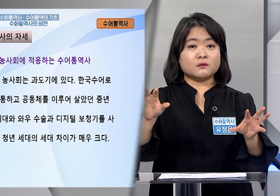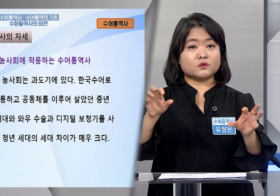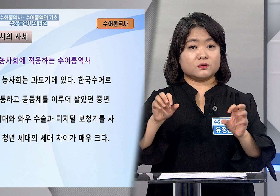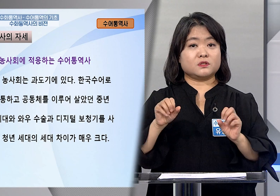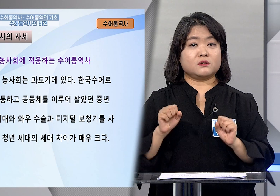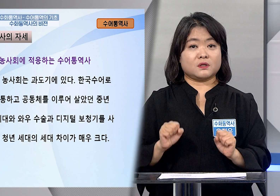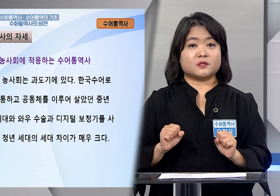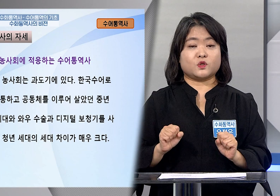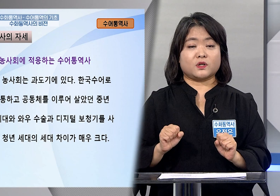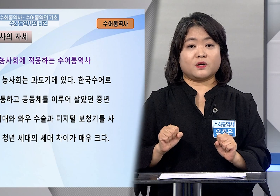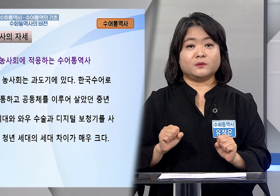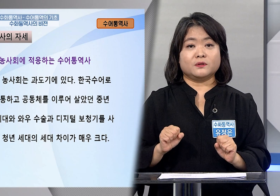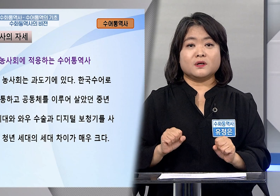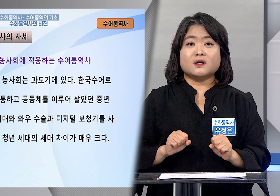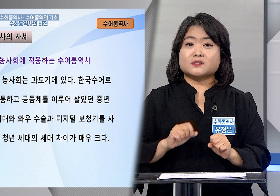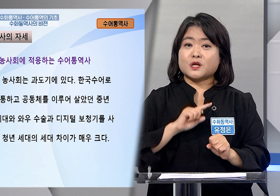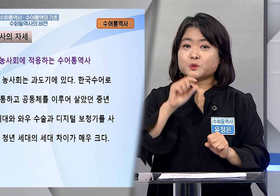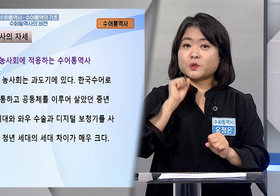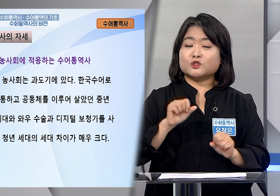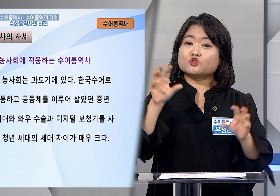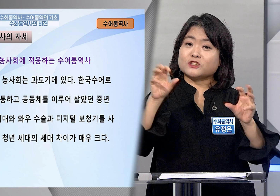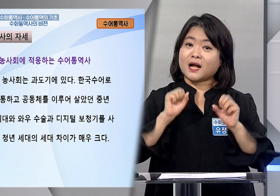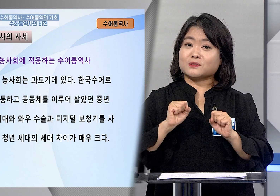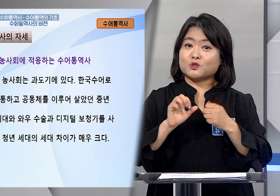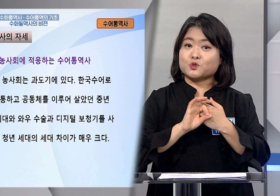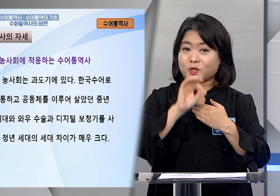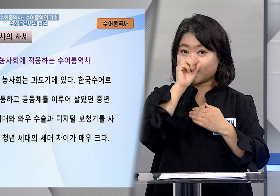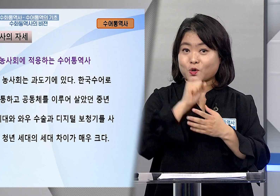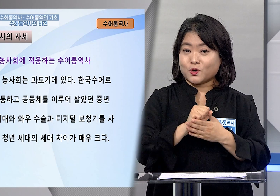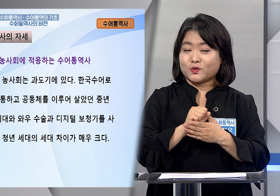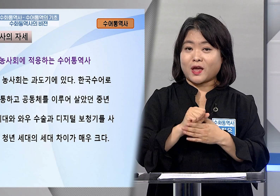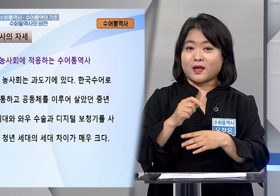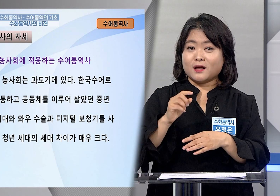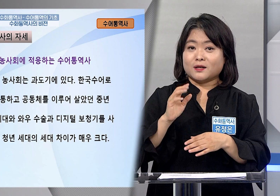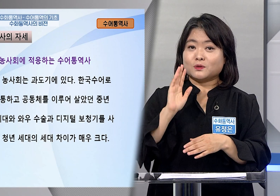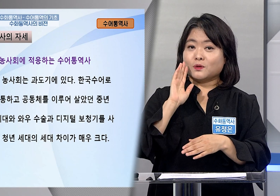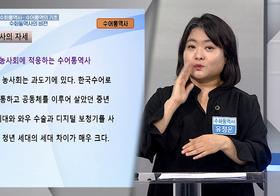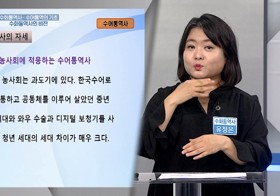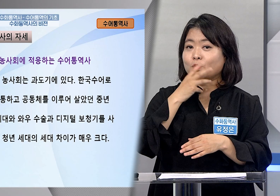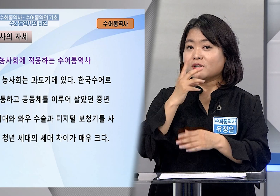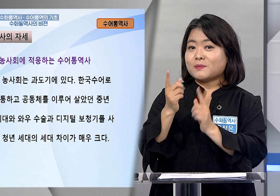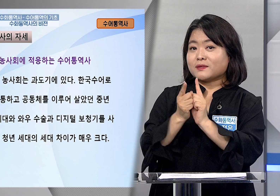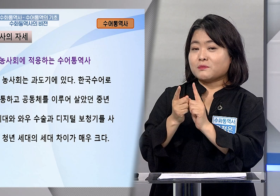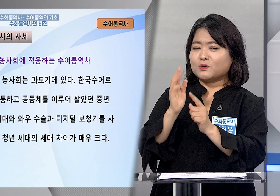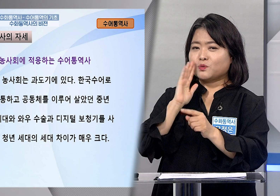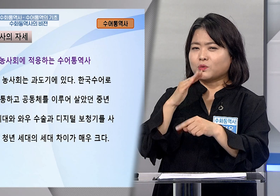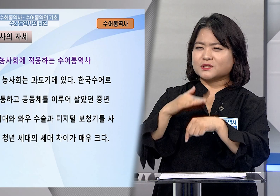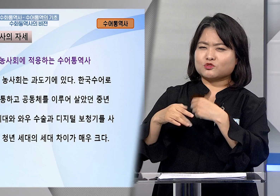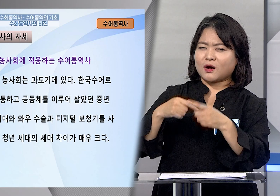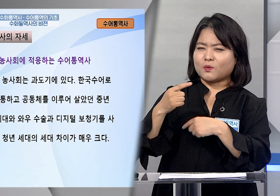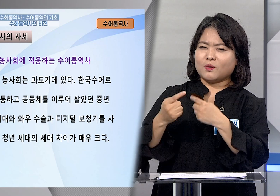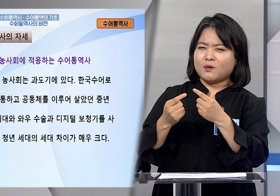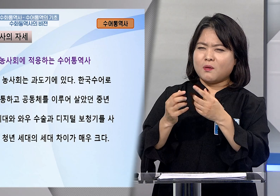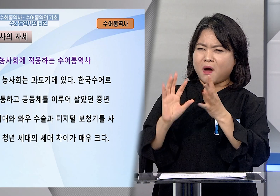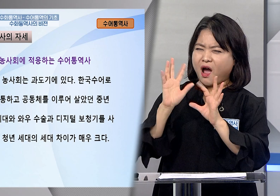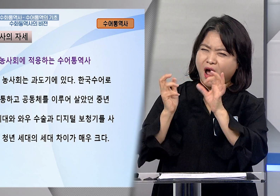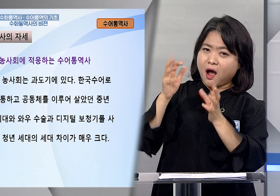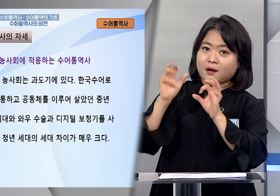어떤 실력을 가져야 될까요? 제일 좋기는 둘 다 가지면 좋겠죠. 네, 농노인을 만나면 농식 수화로 막